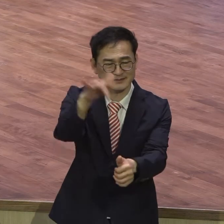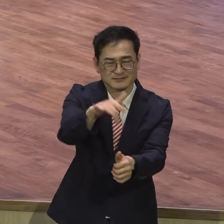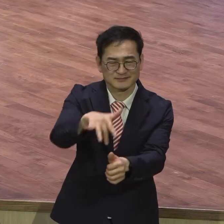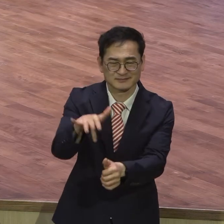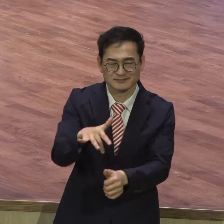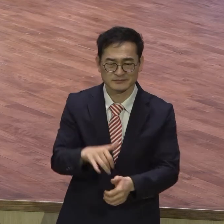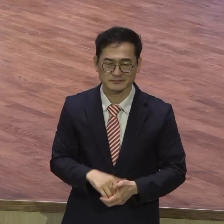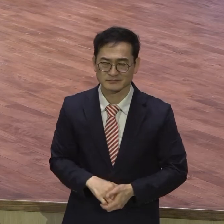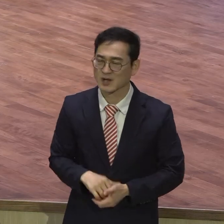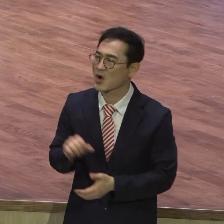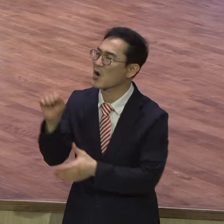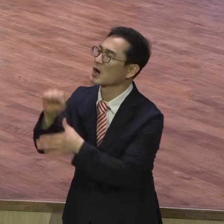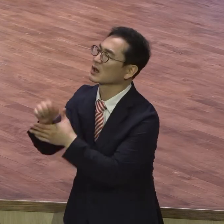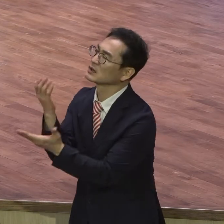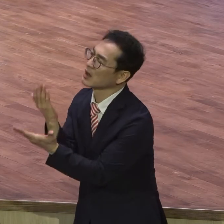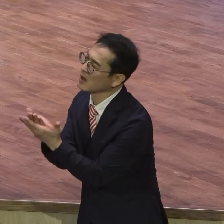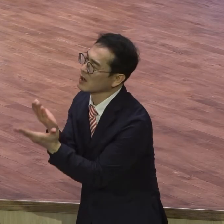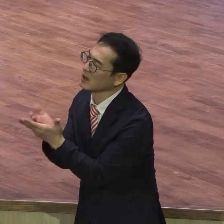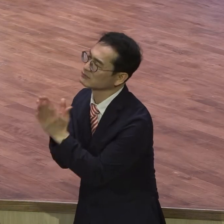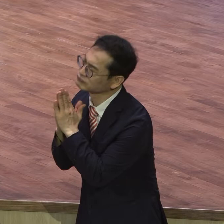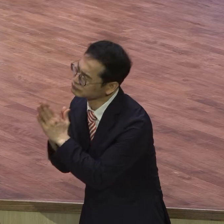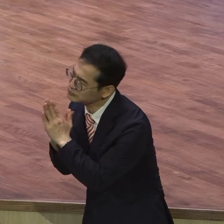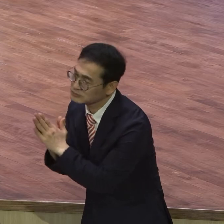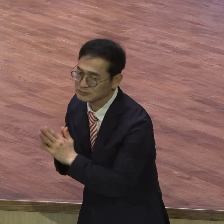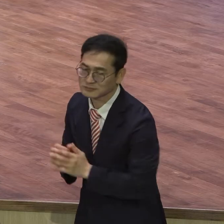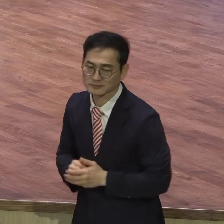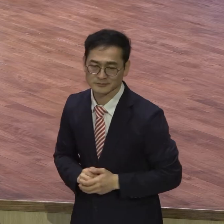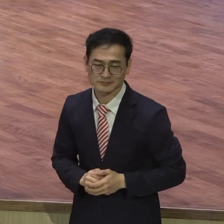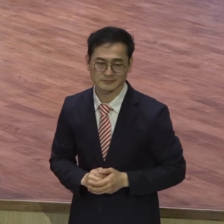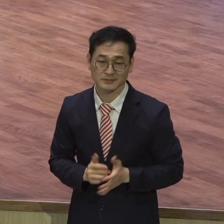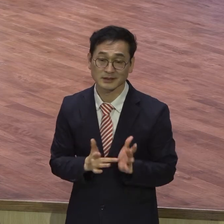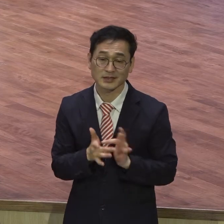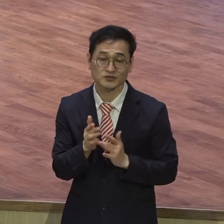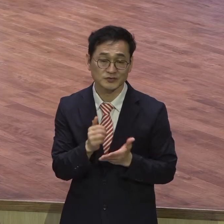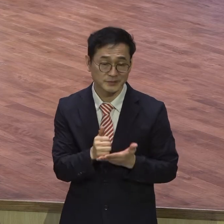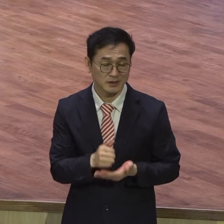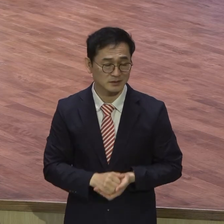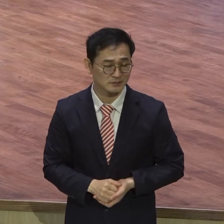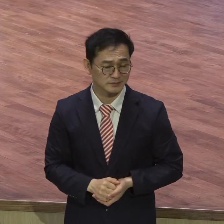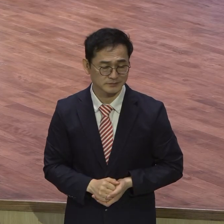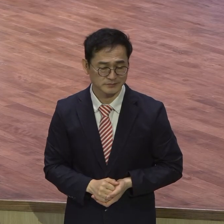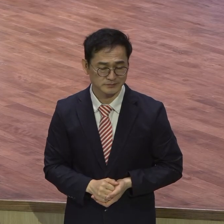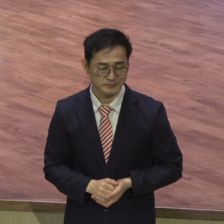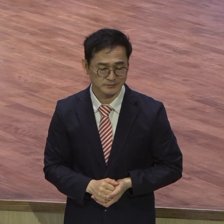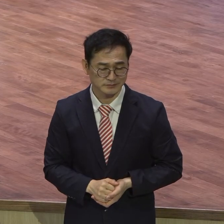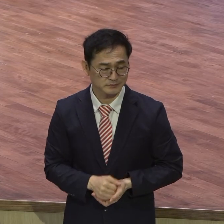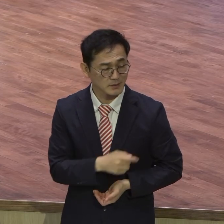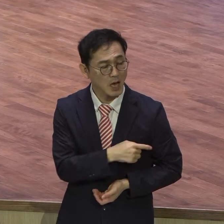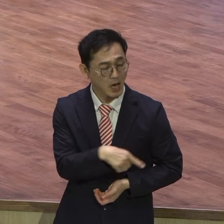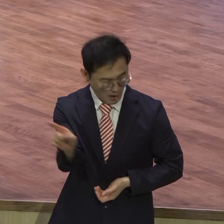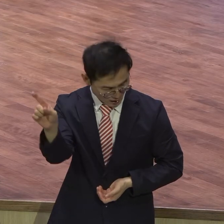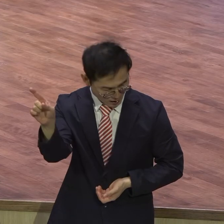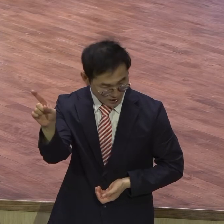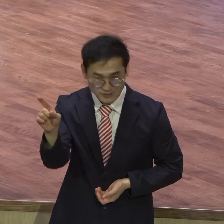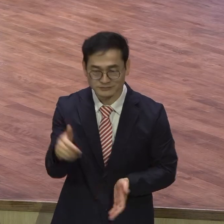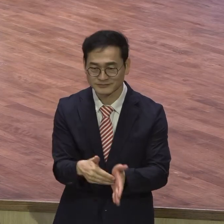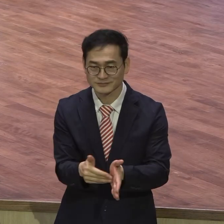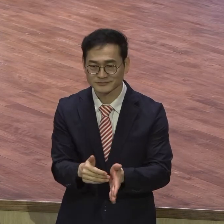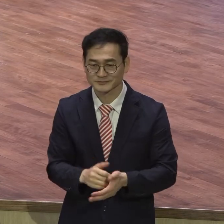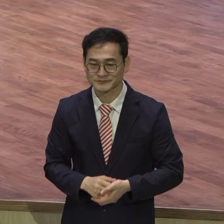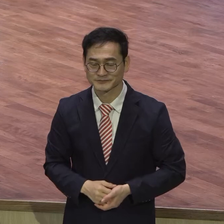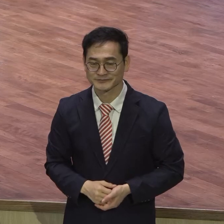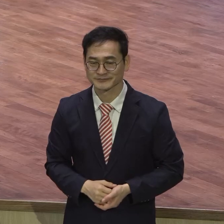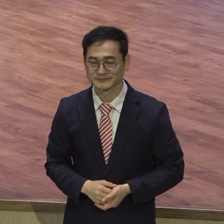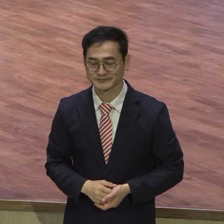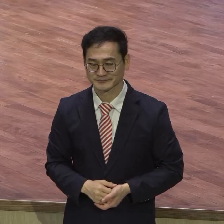허락해달라고 그렇게 요청을 합니다 그러니까 예수님 단 한 마리에 딱 말씀하셨어 가라 자